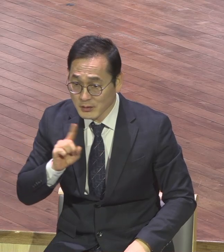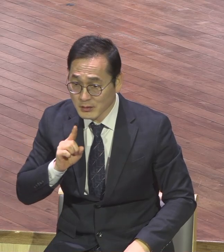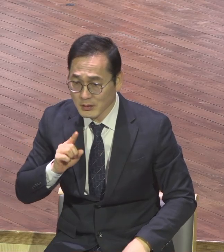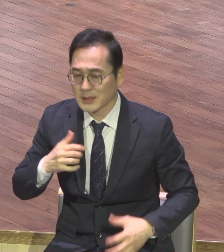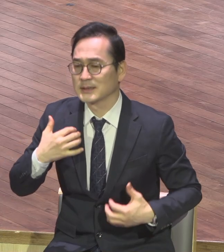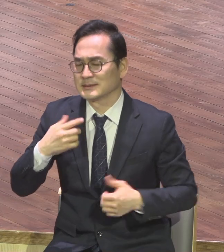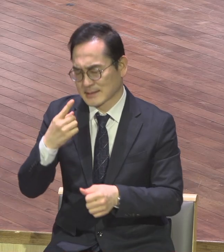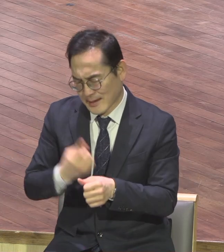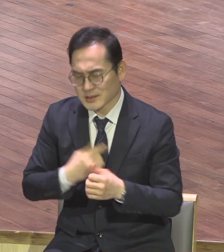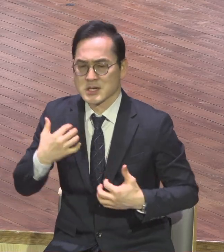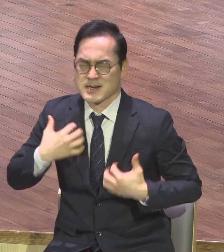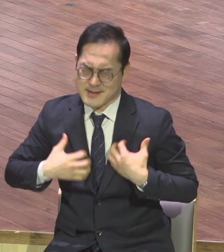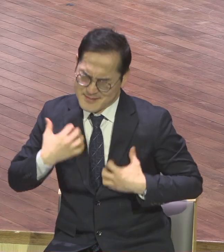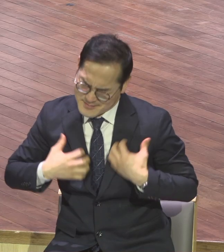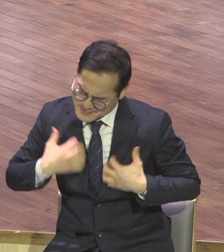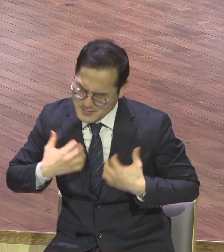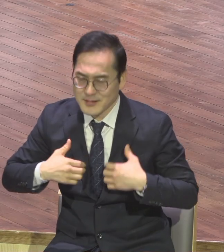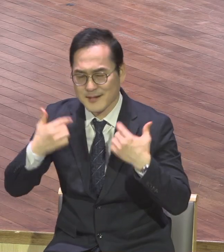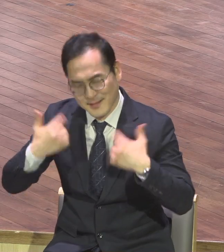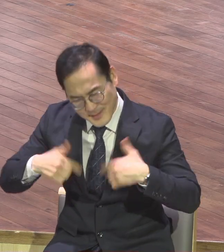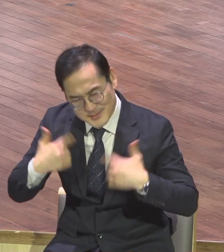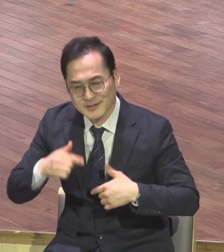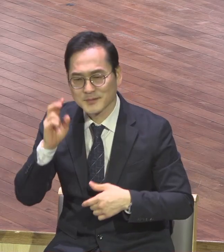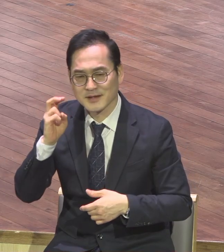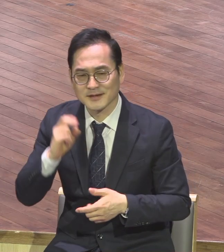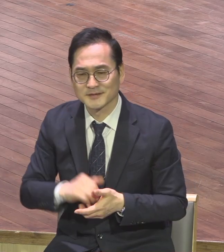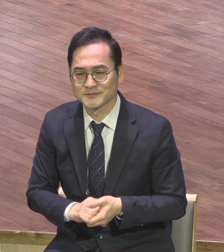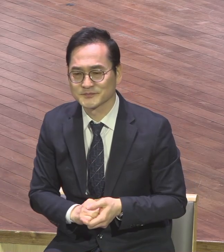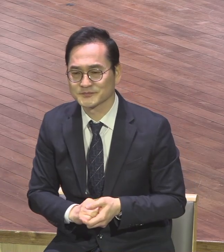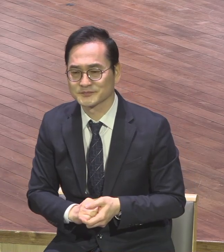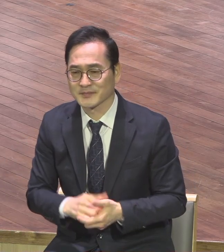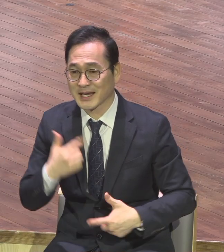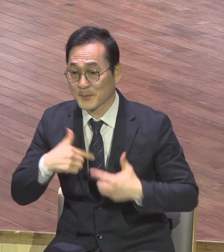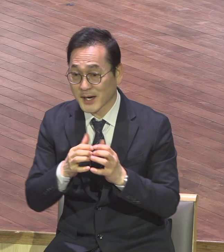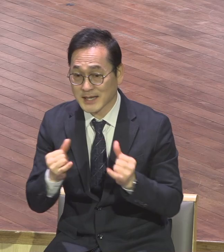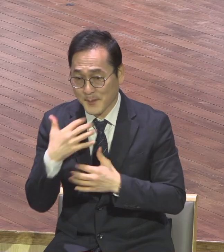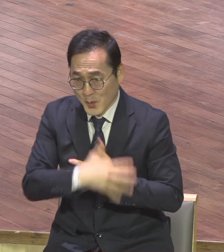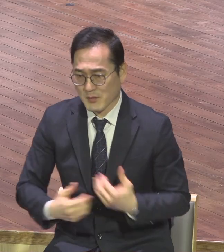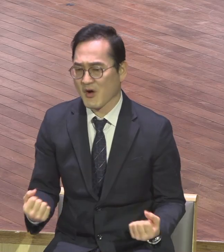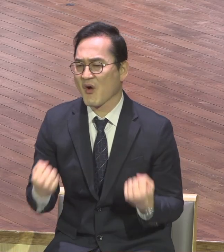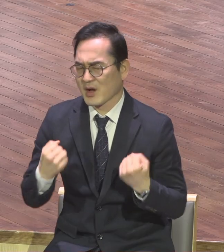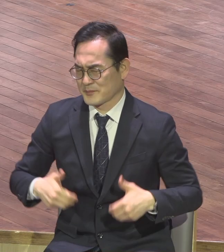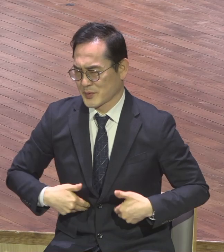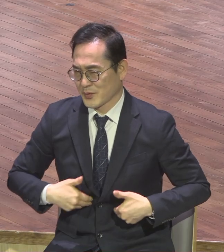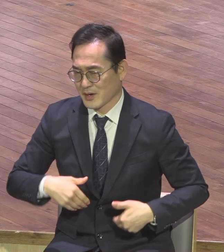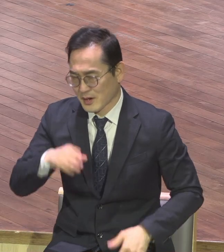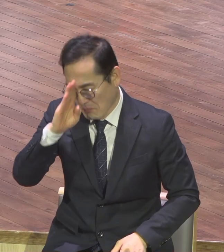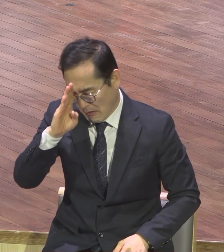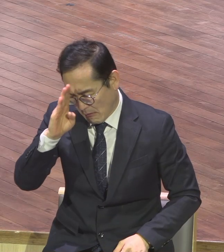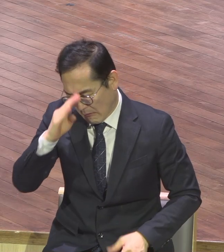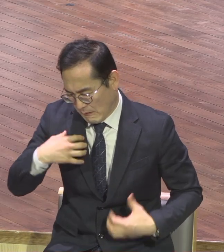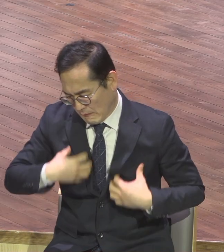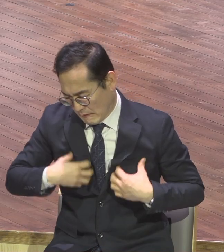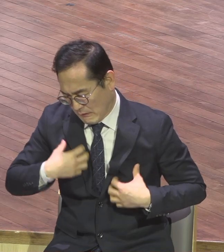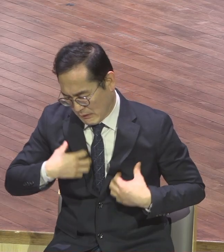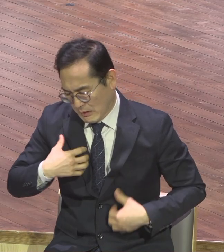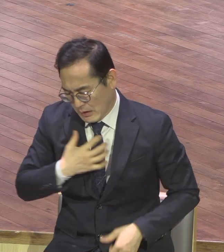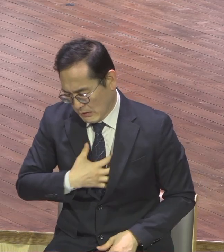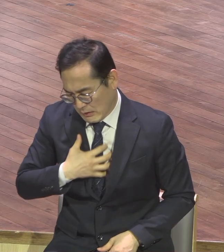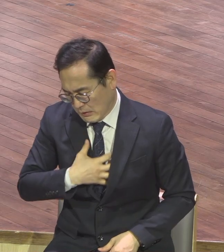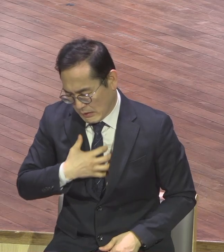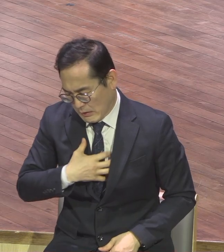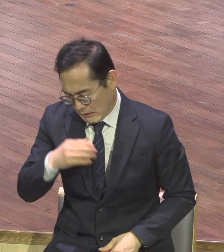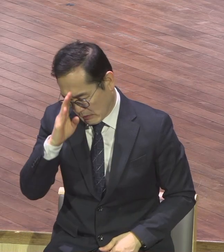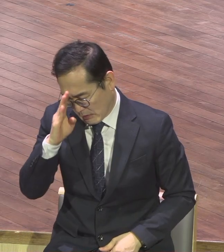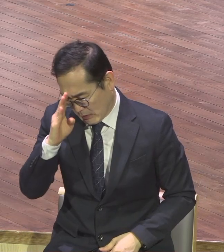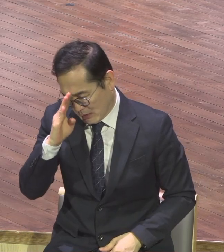된다. 기뻐하는 사람은요 몸도 건강해요. 기뻐하는 사람은 뭐 이렇게 병에 걸려 잔병에 걸려가지고 그런